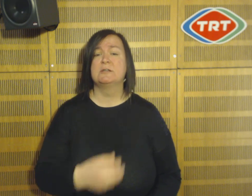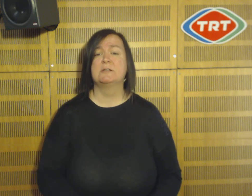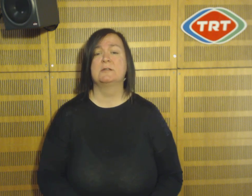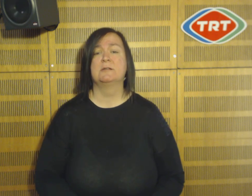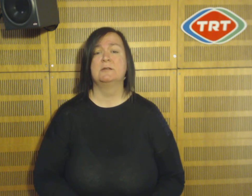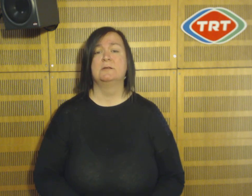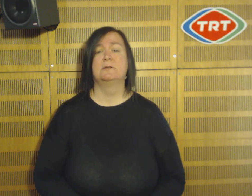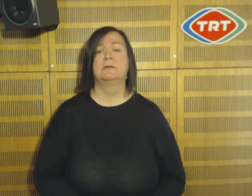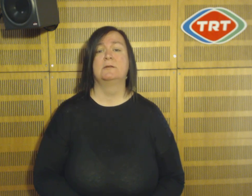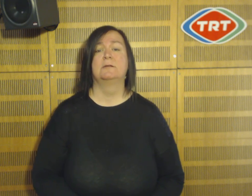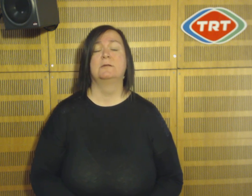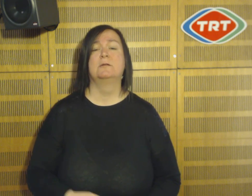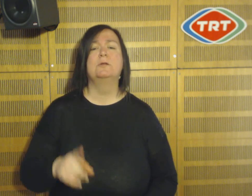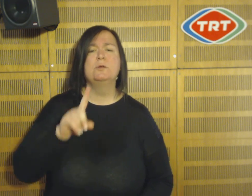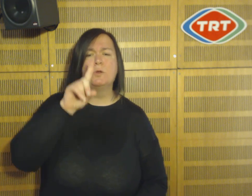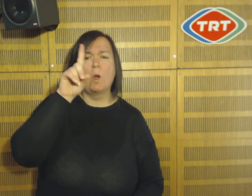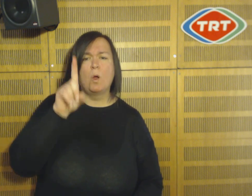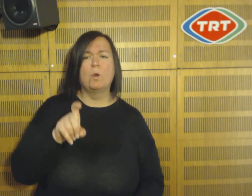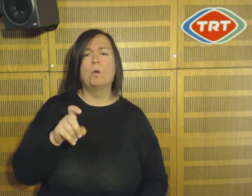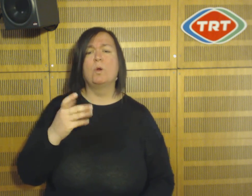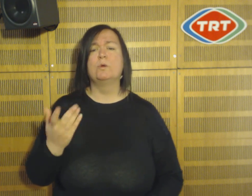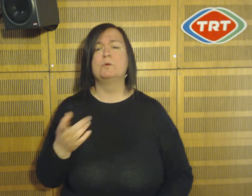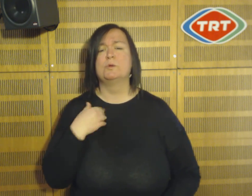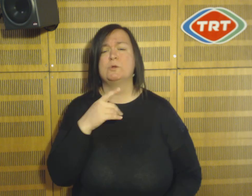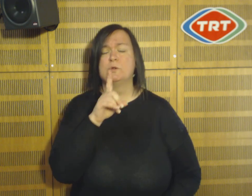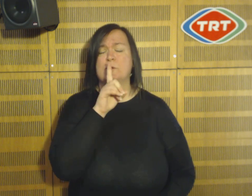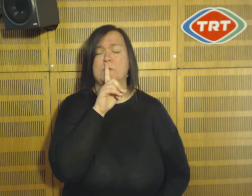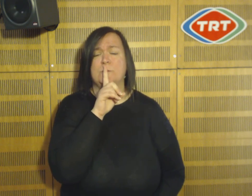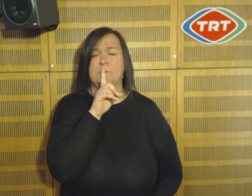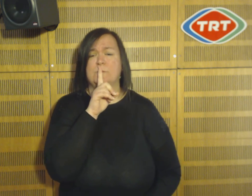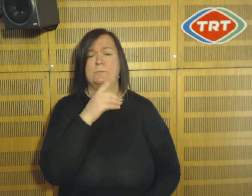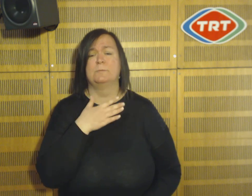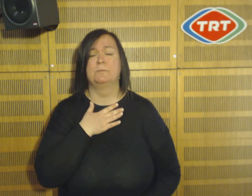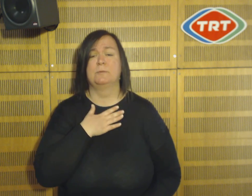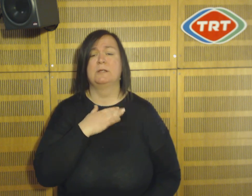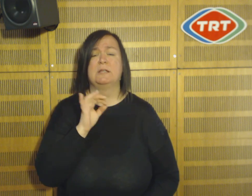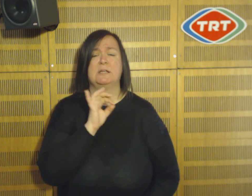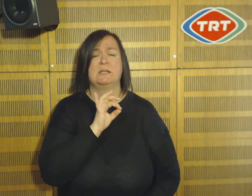Aşkın sordular sustun hiç